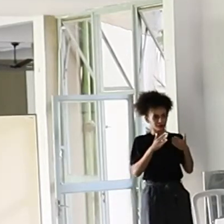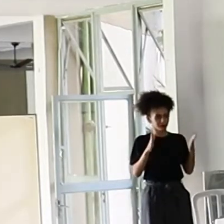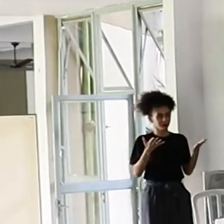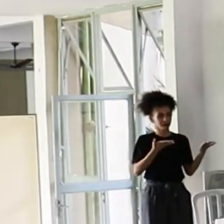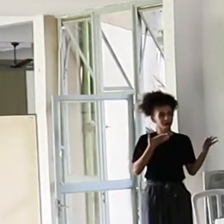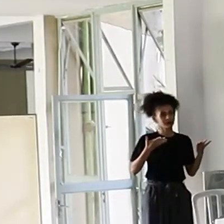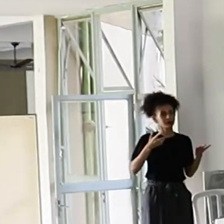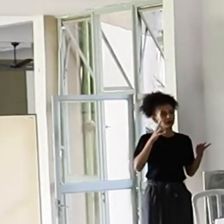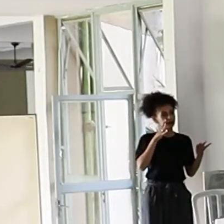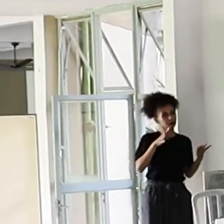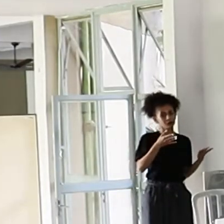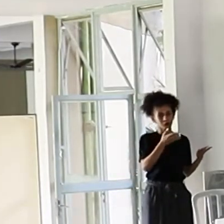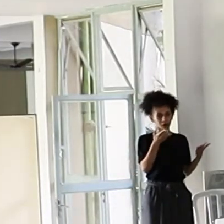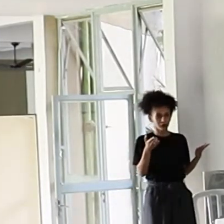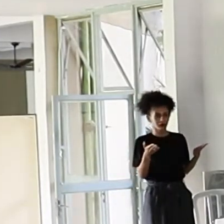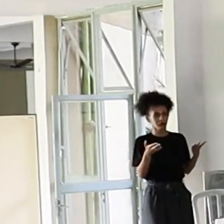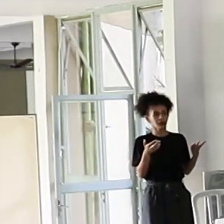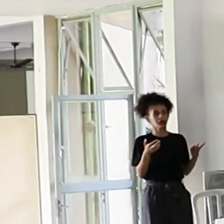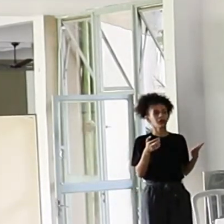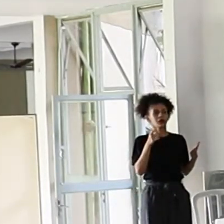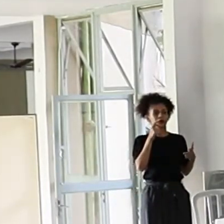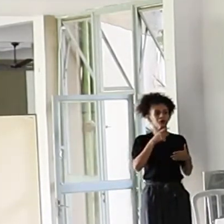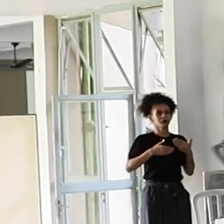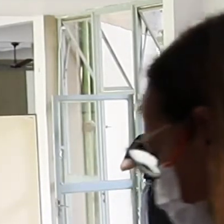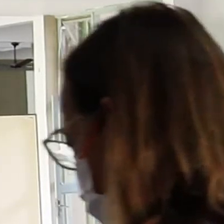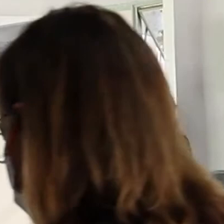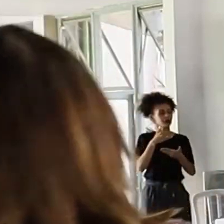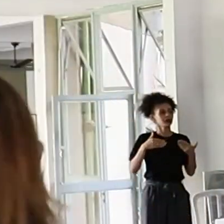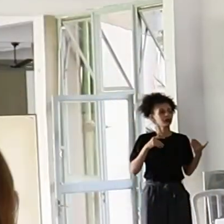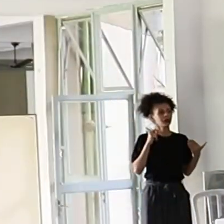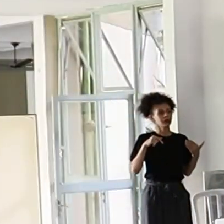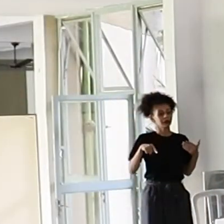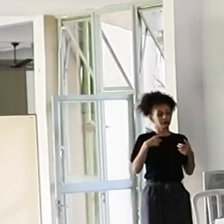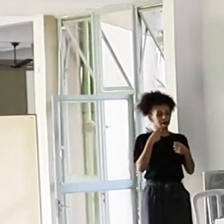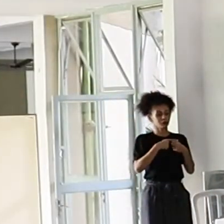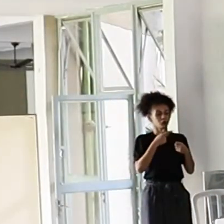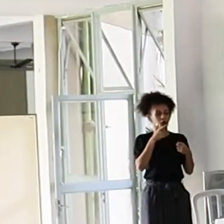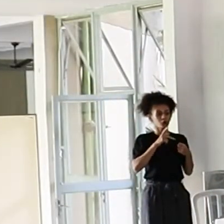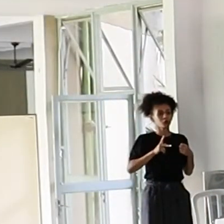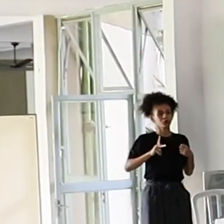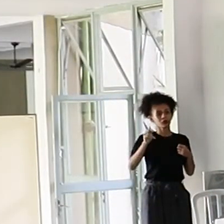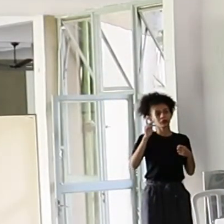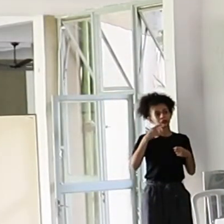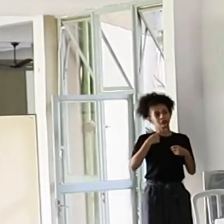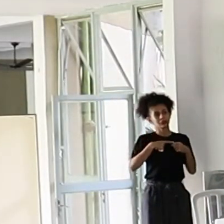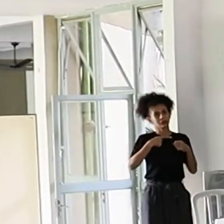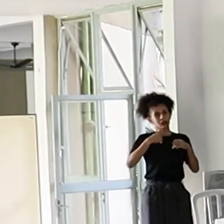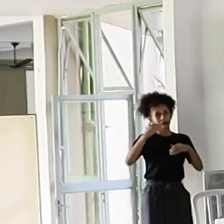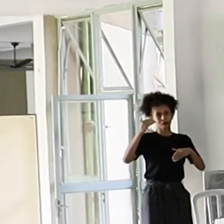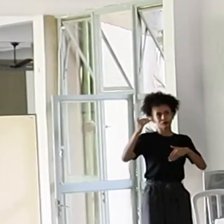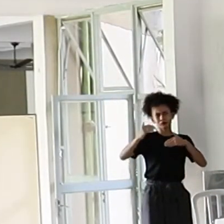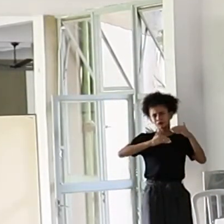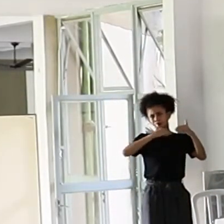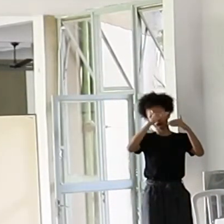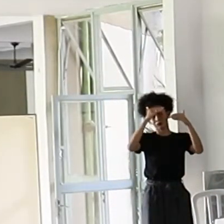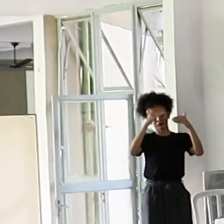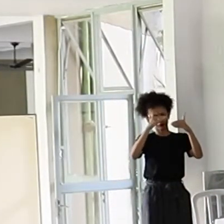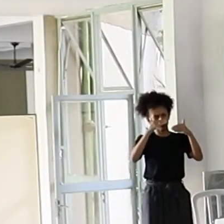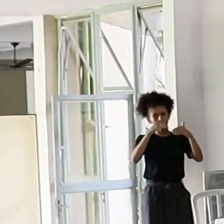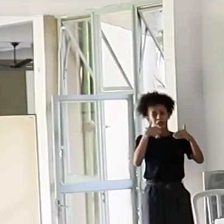sempre à disposição para o que é isso para contribuir para aquela parte dessa cidade continue sendo uma cidade inteligente